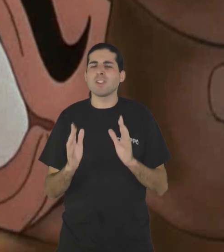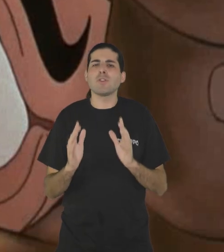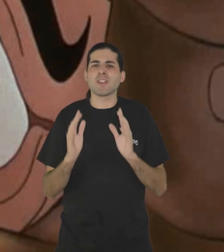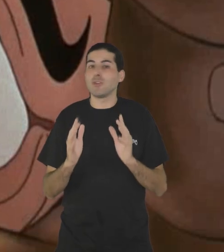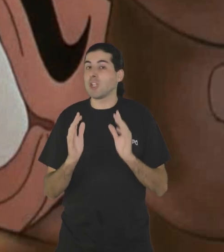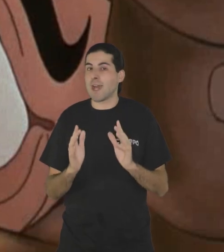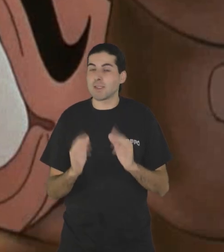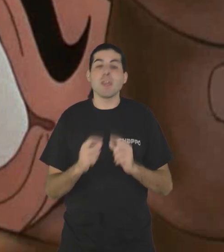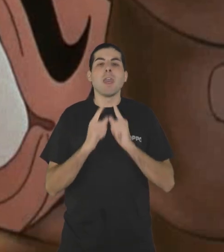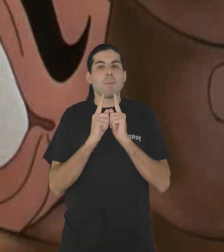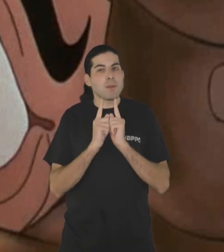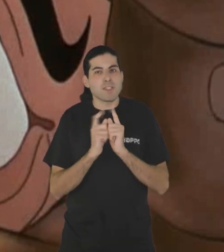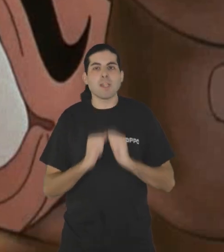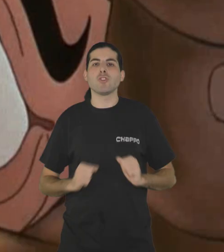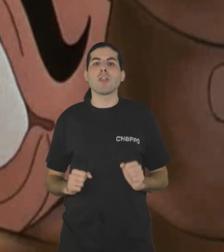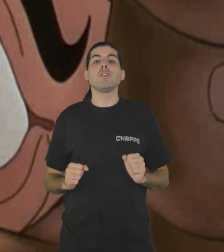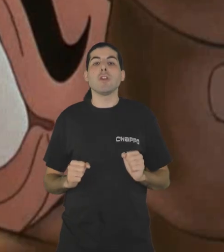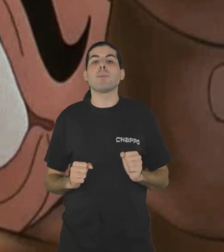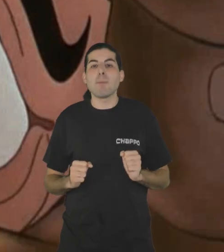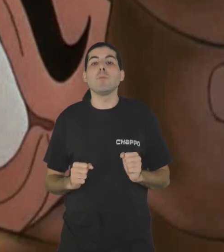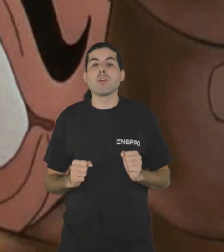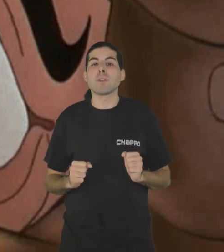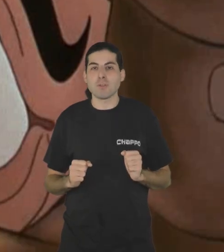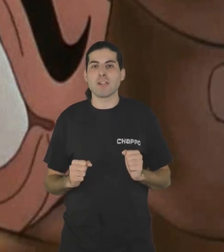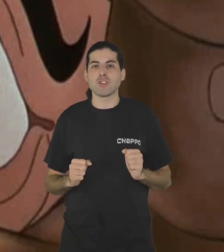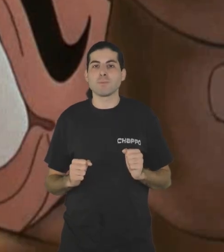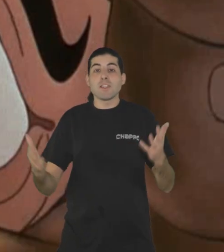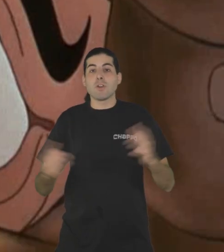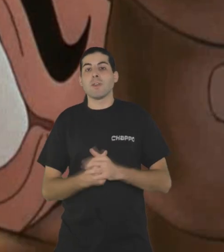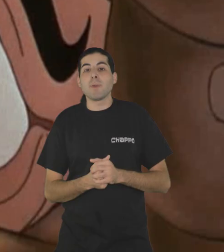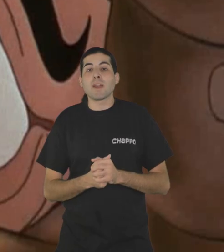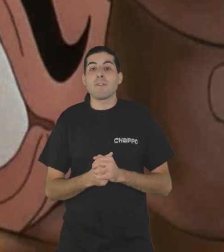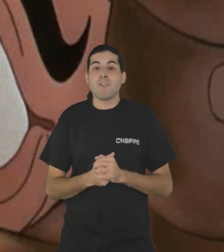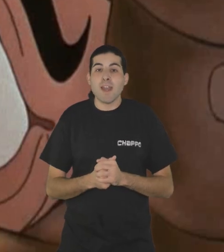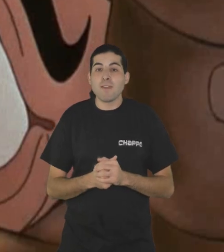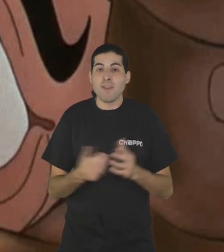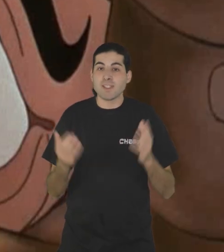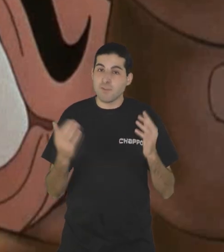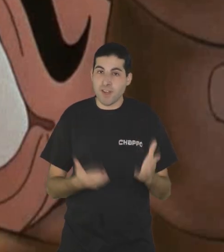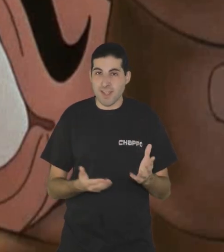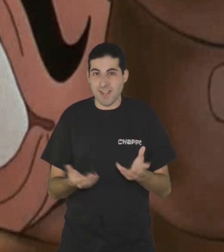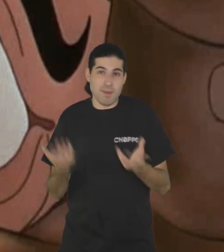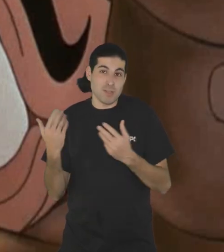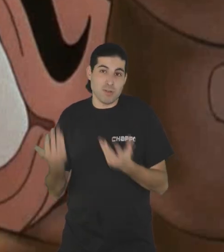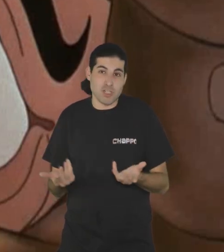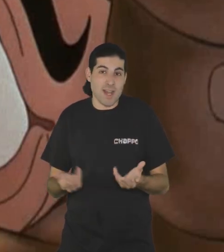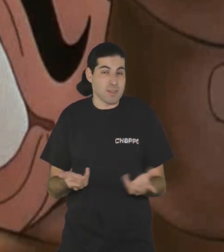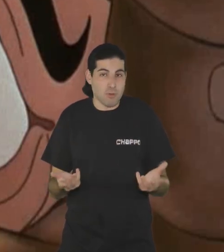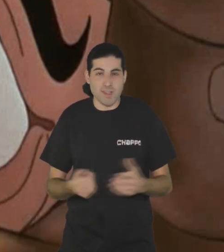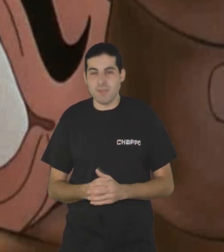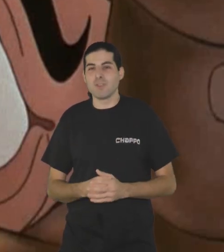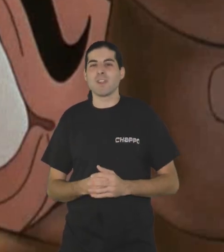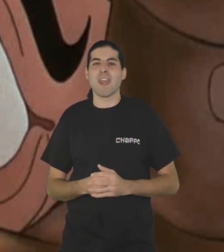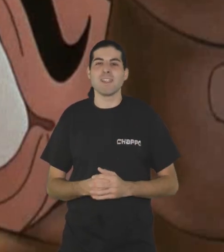più mi ha incuriosito è stato il gigante, e per questa ragione io gli do il premio al miglior personaggio. Signori, per Fun and Fancy Free, che sarebbe il titolo